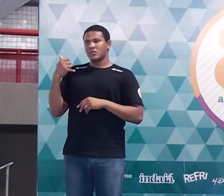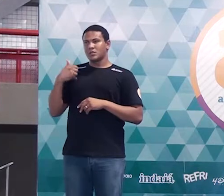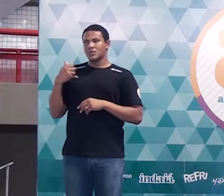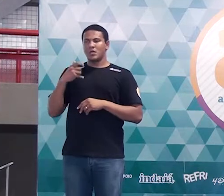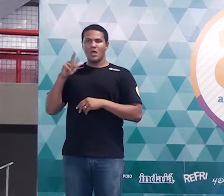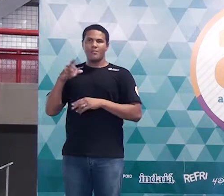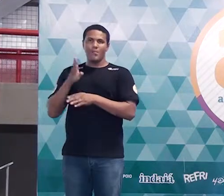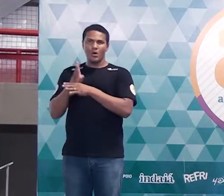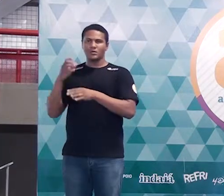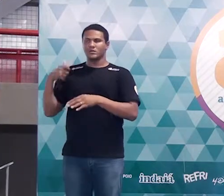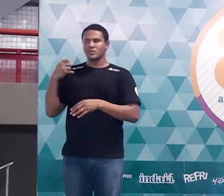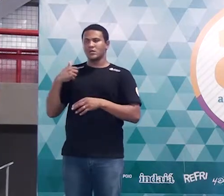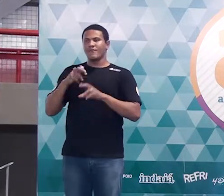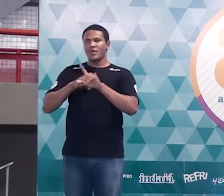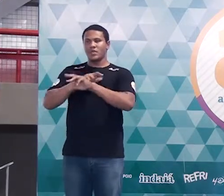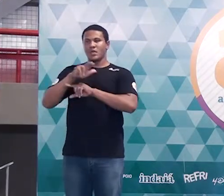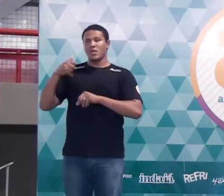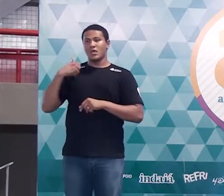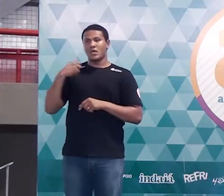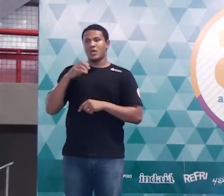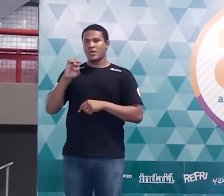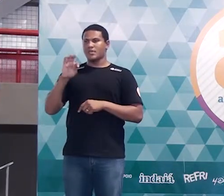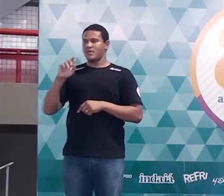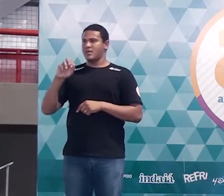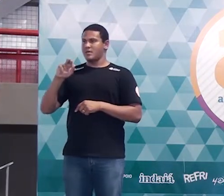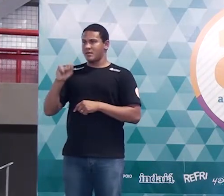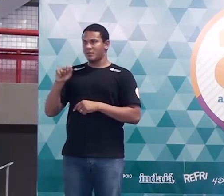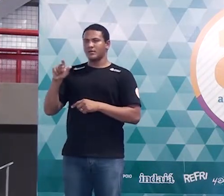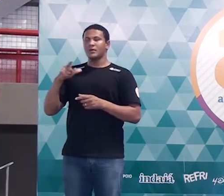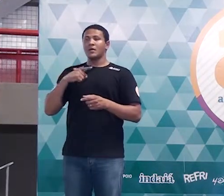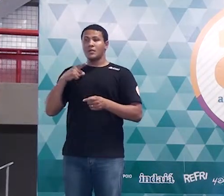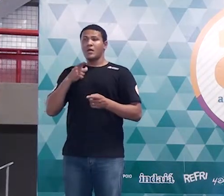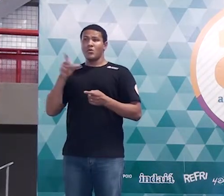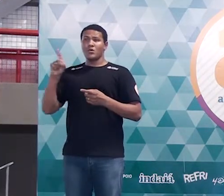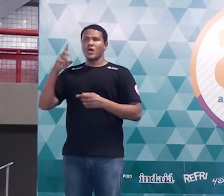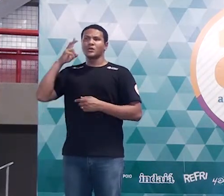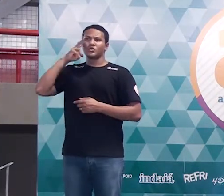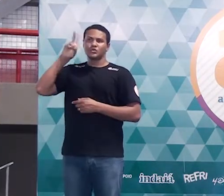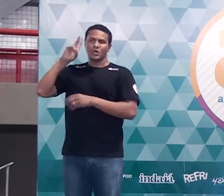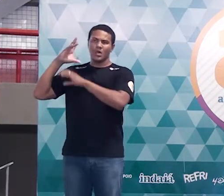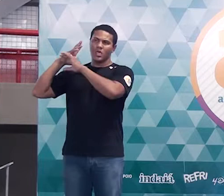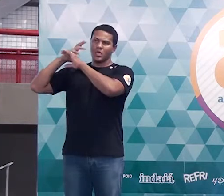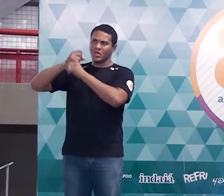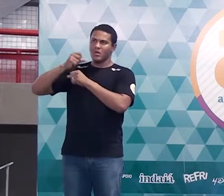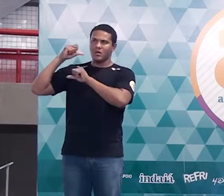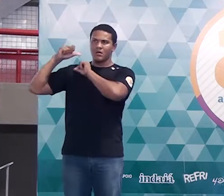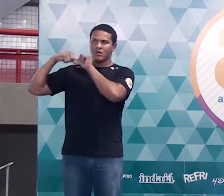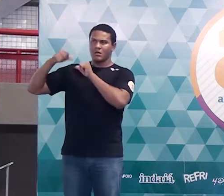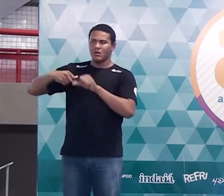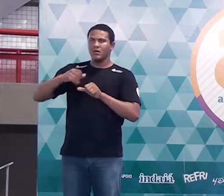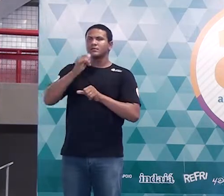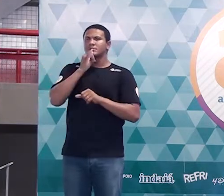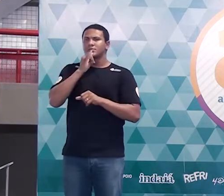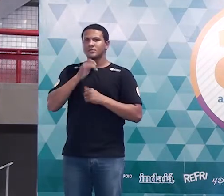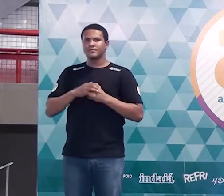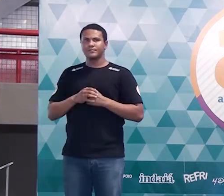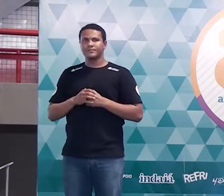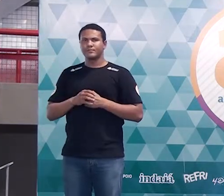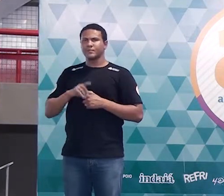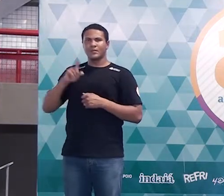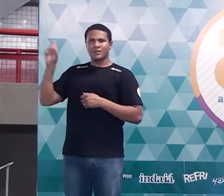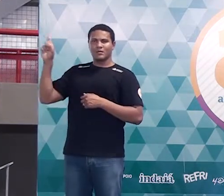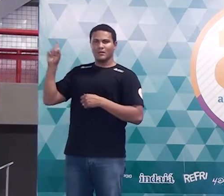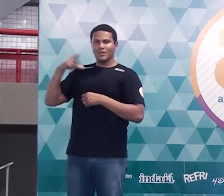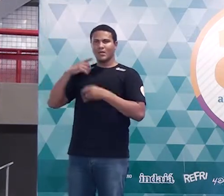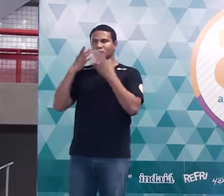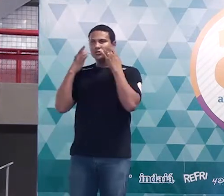é a da idade. E a variedade histórica é quando a gente passa, por exemplo, ali na frente do Teatro José